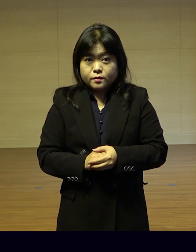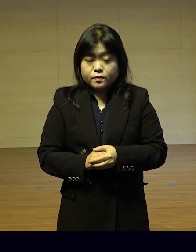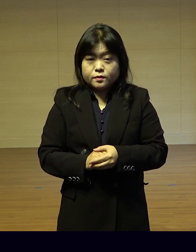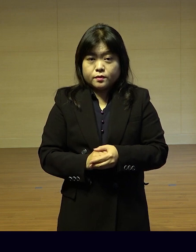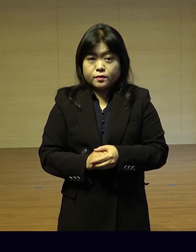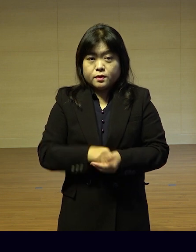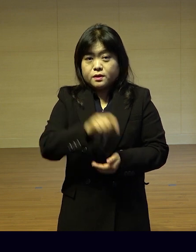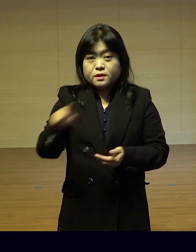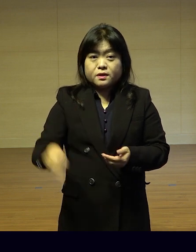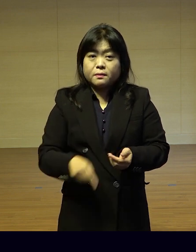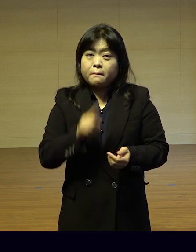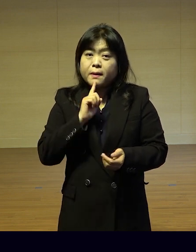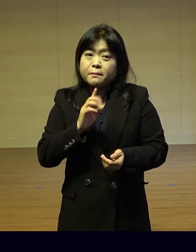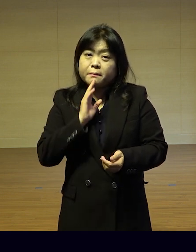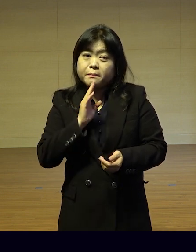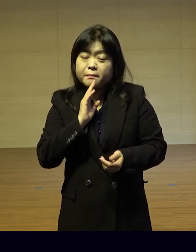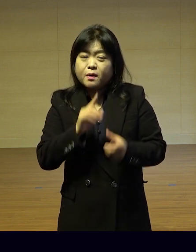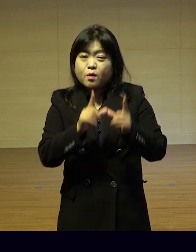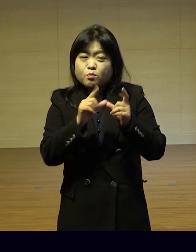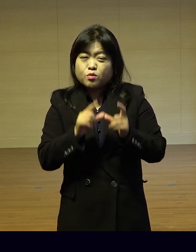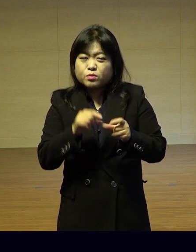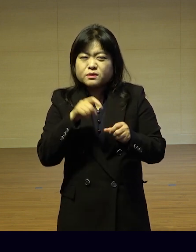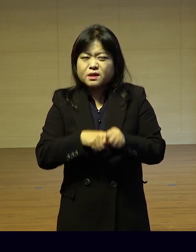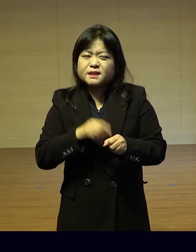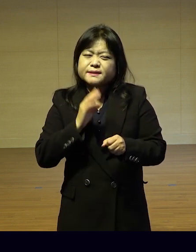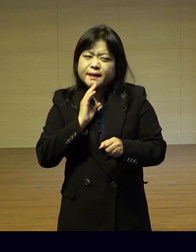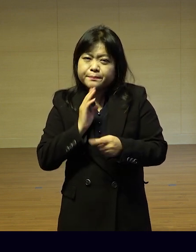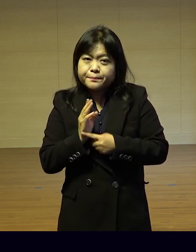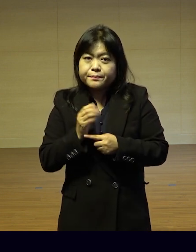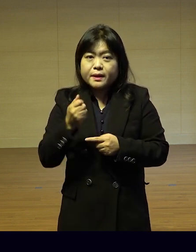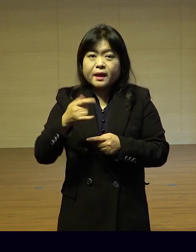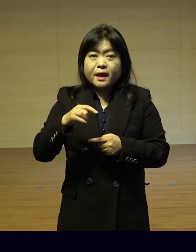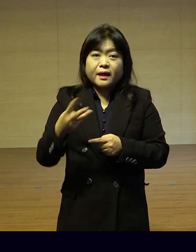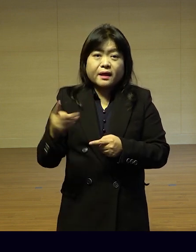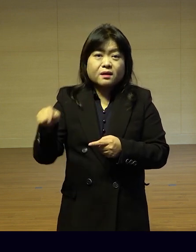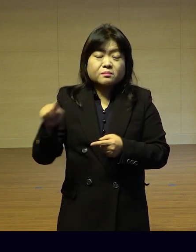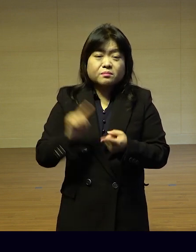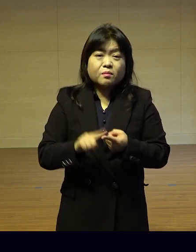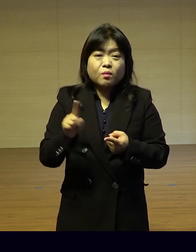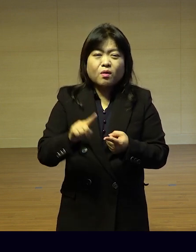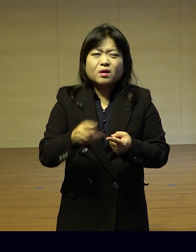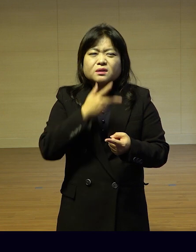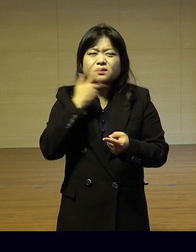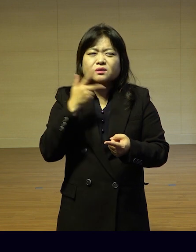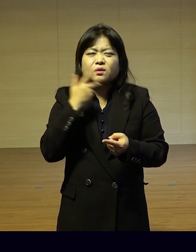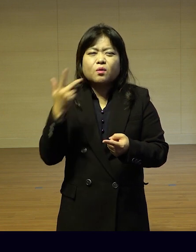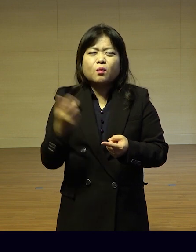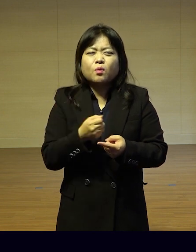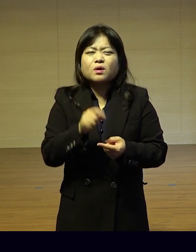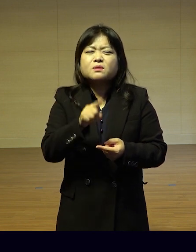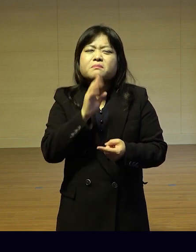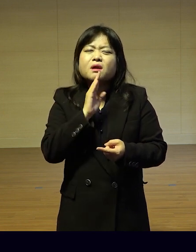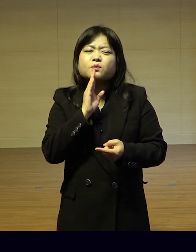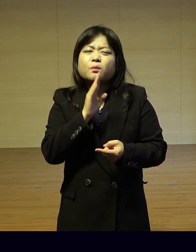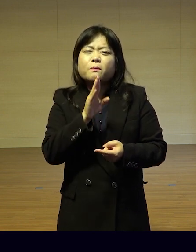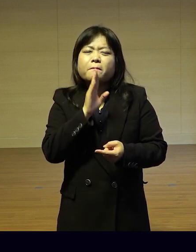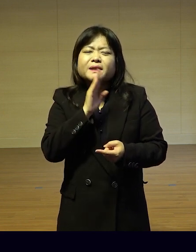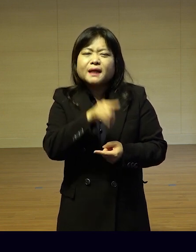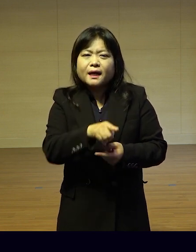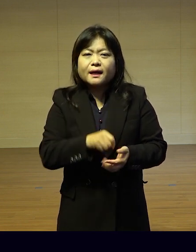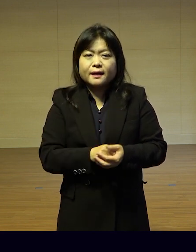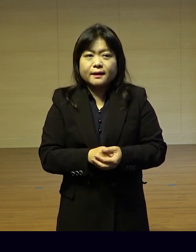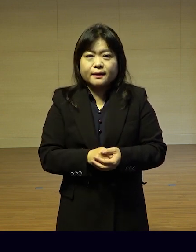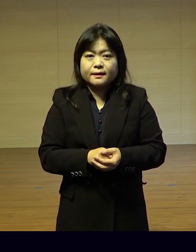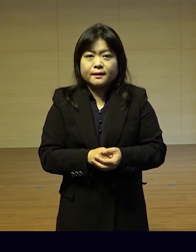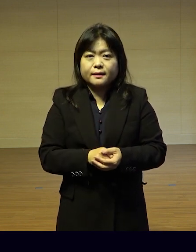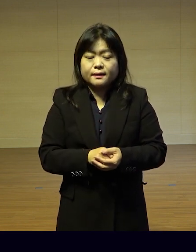네 말이 일리가 있다, 그 부분적인 참이다, 그걸 헤겔은 리히티카이트, 영어로 correctness, 네 말도 맞다. 근데